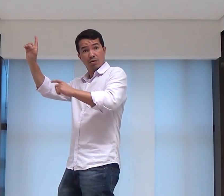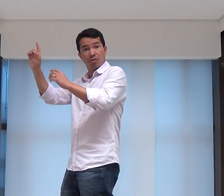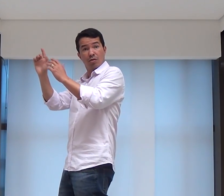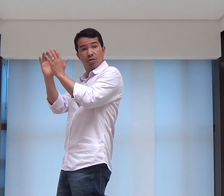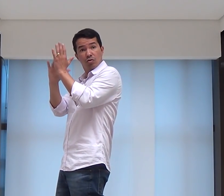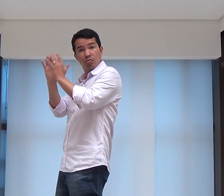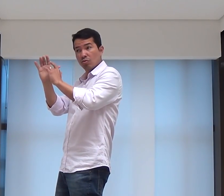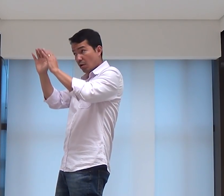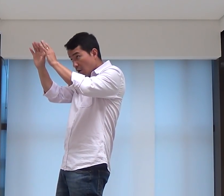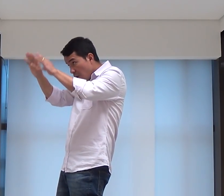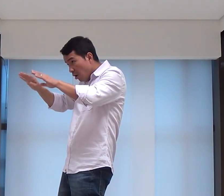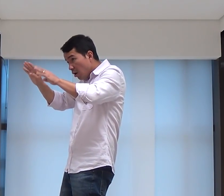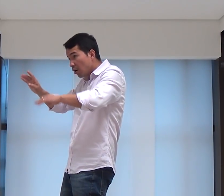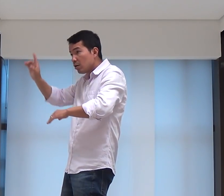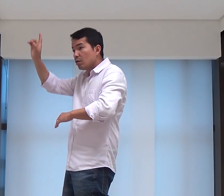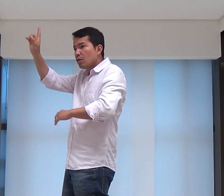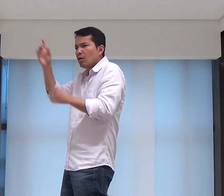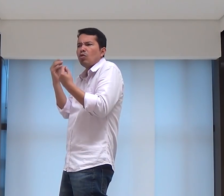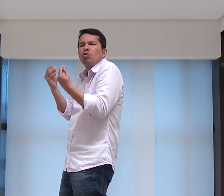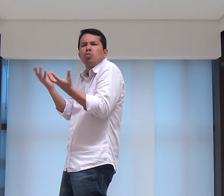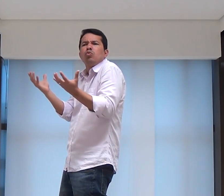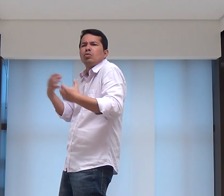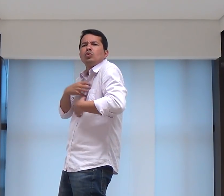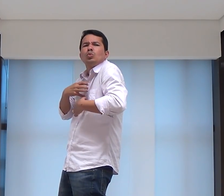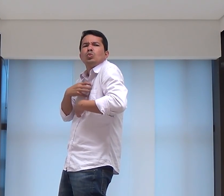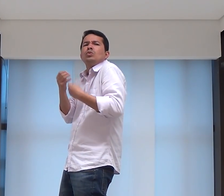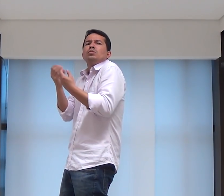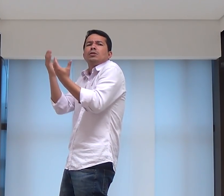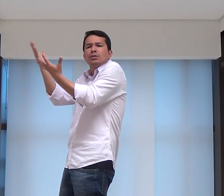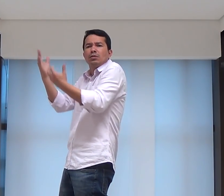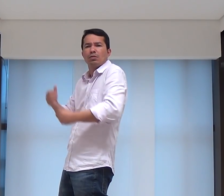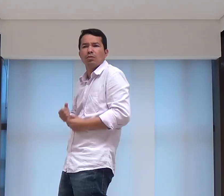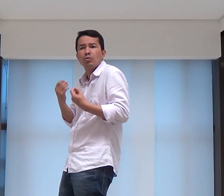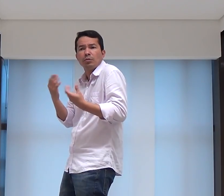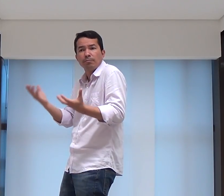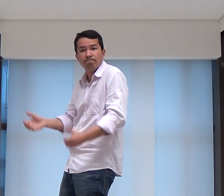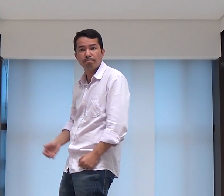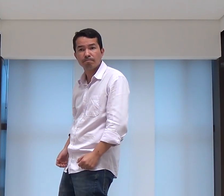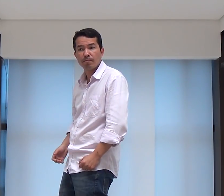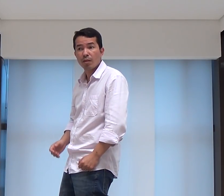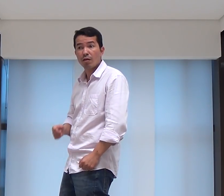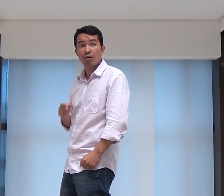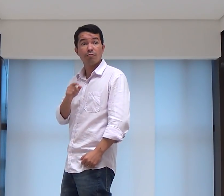Mas quando você adora a Deus, como que você se sente?